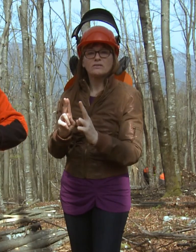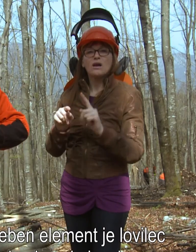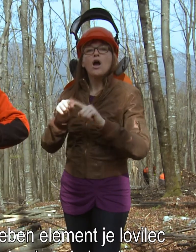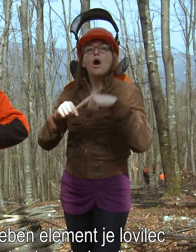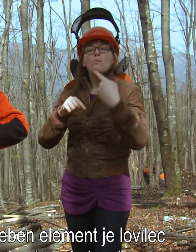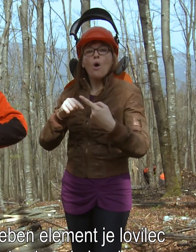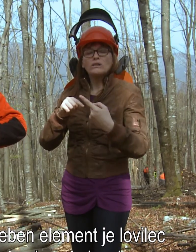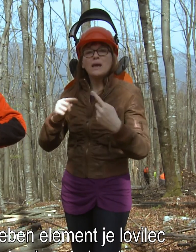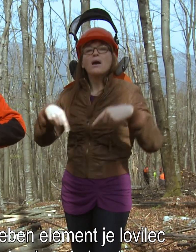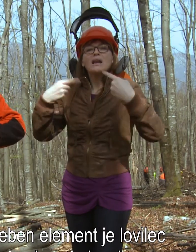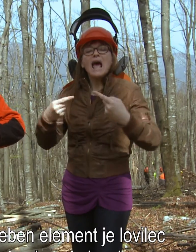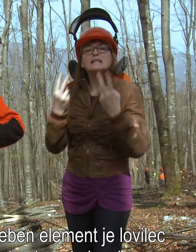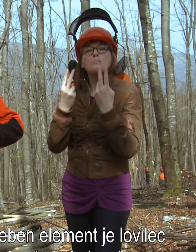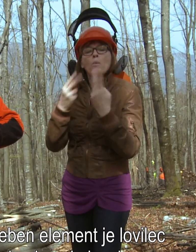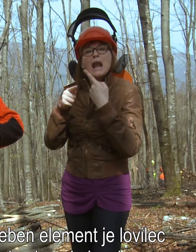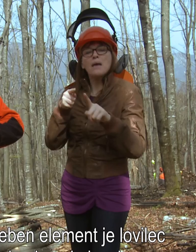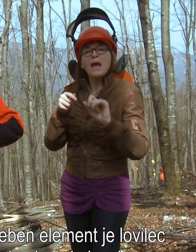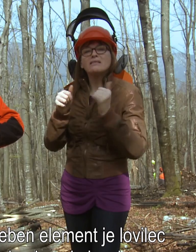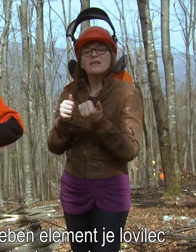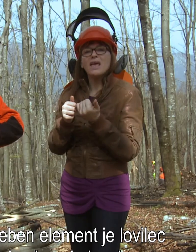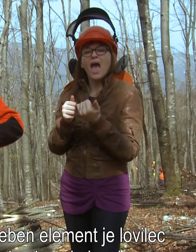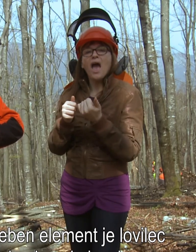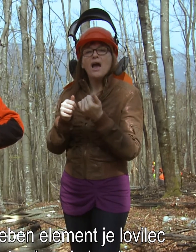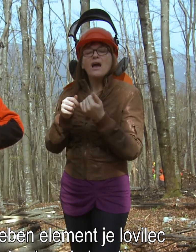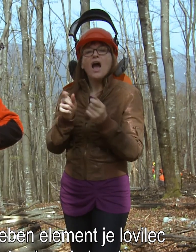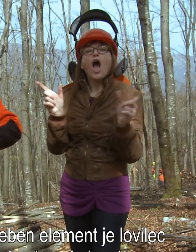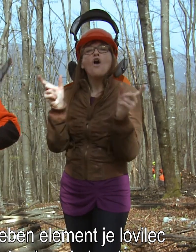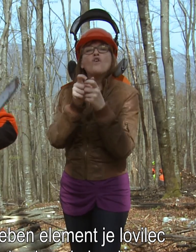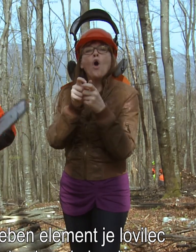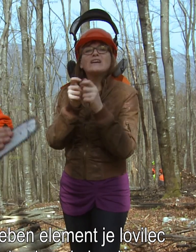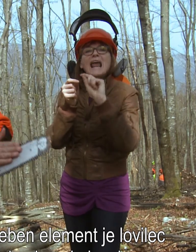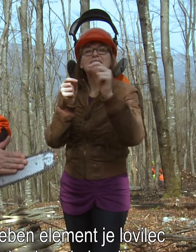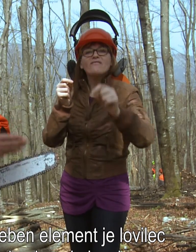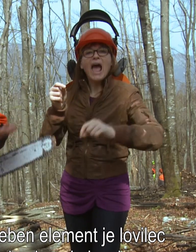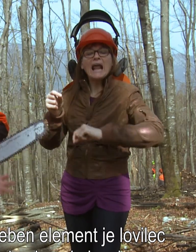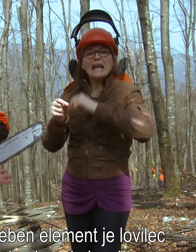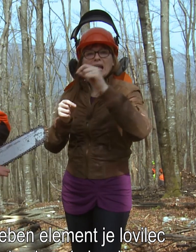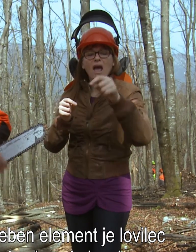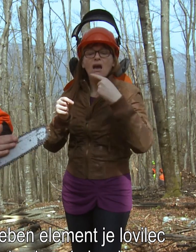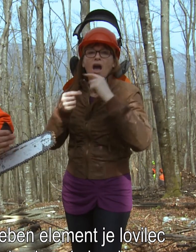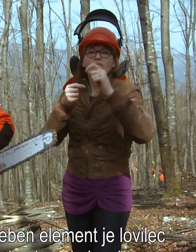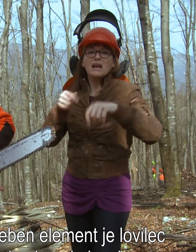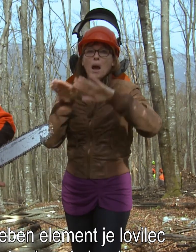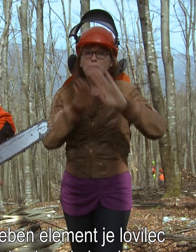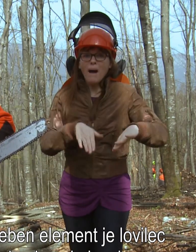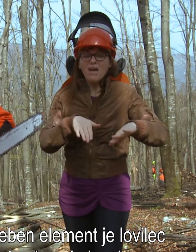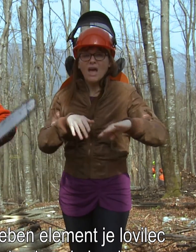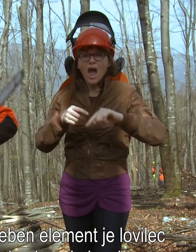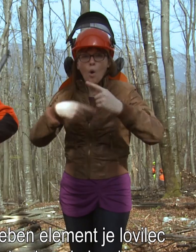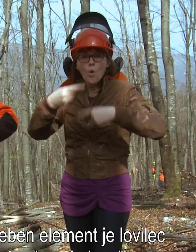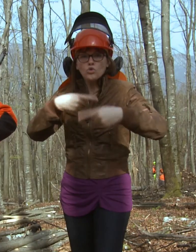Potem naslednji pomemben element je torej lovilec verige. Če veriga izpade dol iz